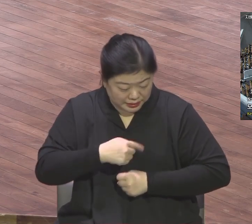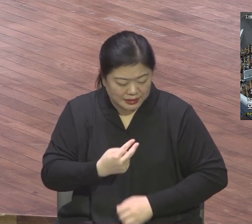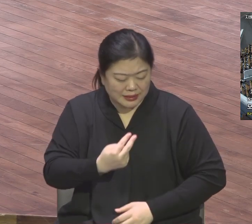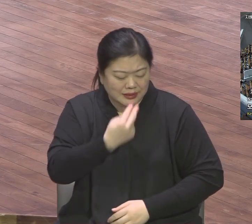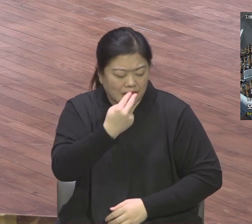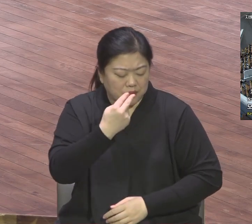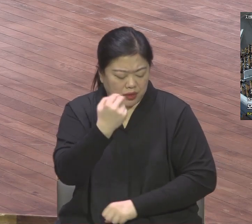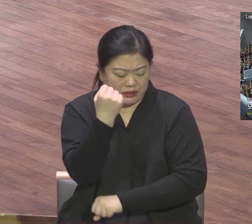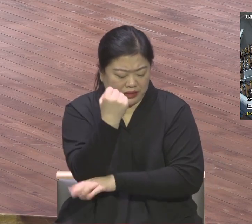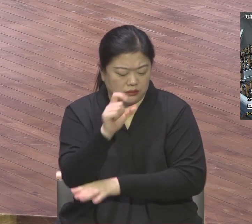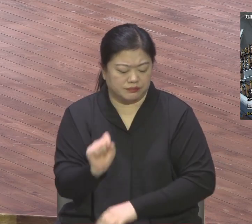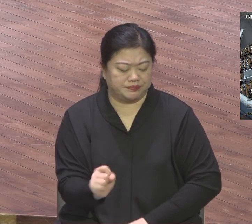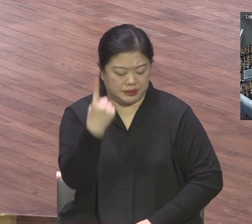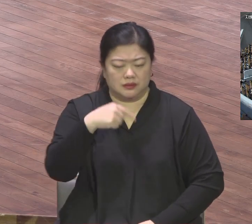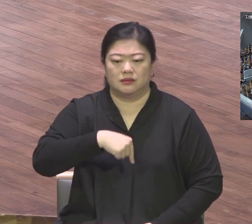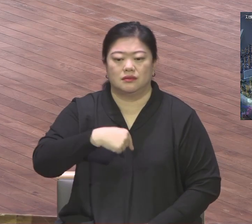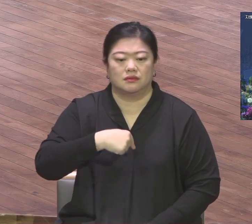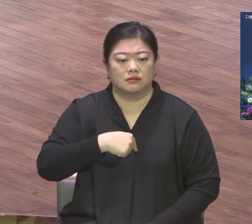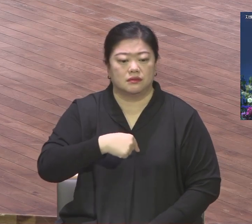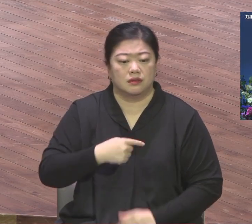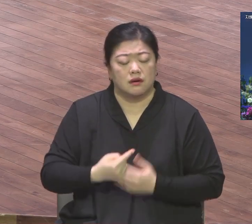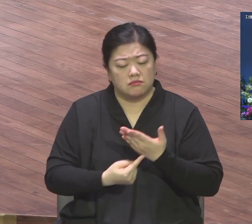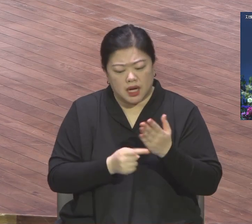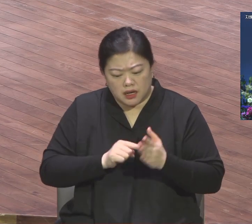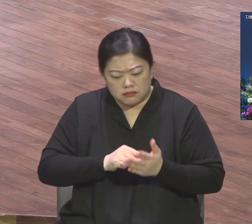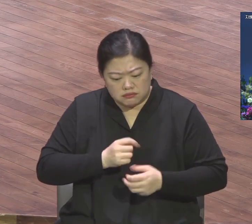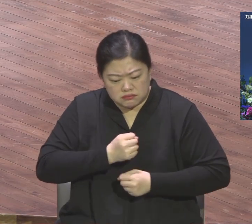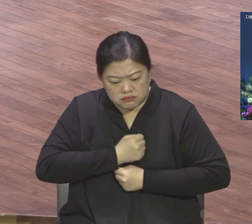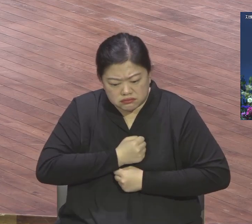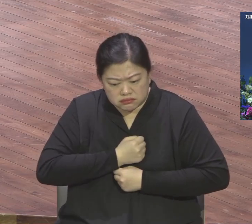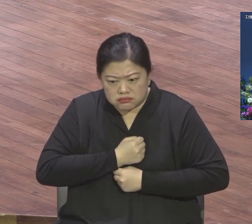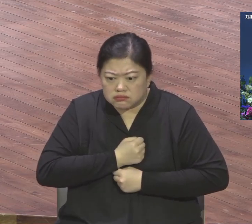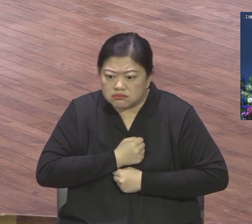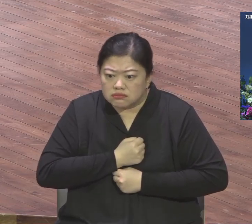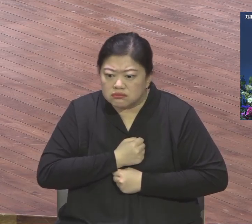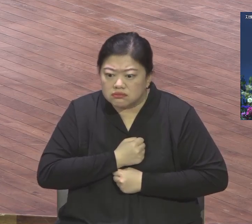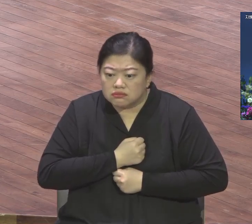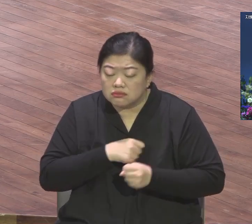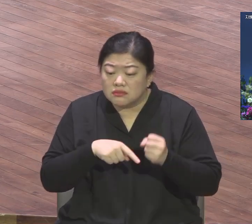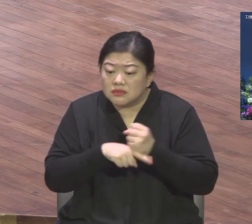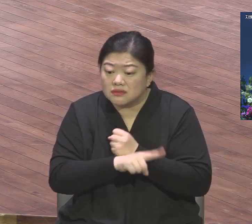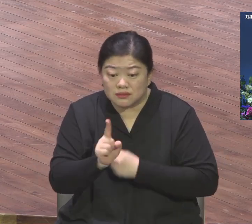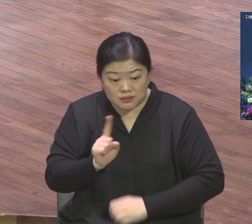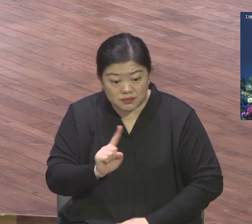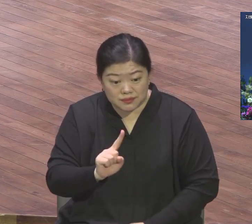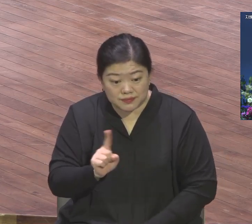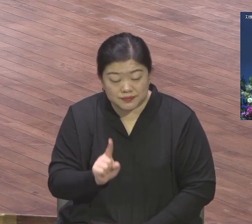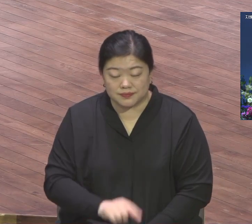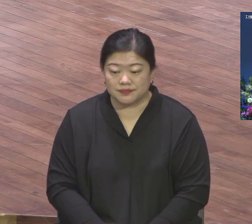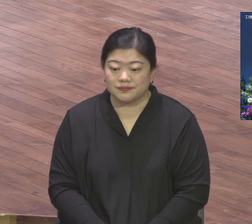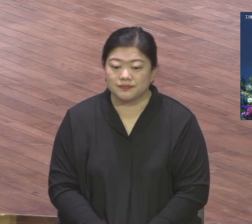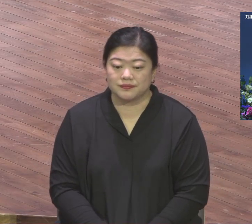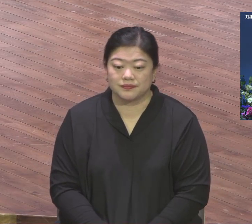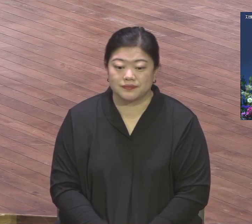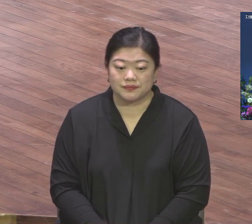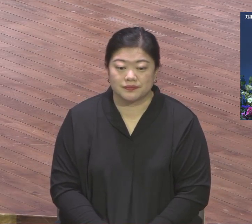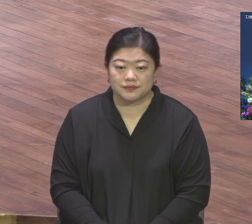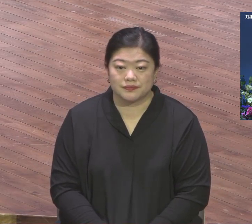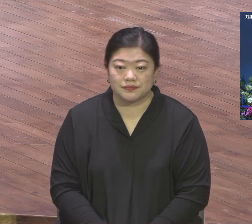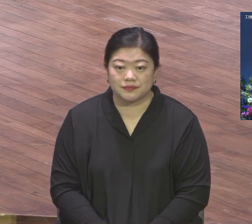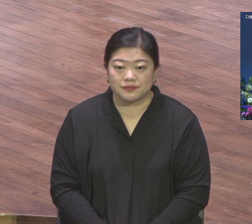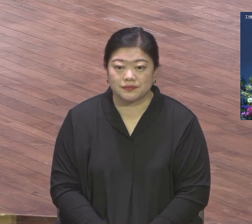이에서 남이니라. 너 마음을 지키라. 이 말씀은요, 잠언 말씀